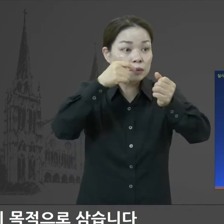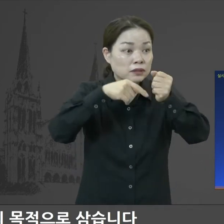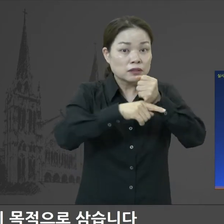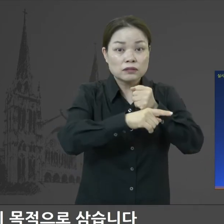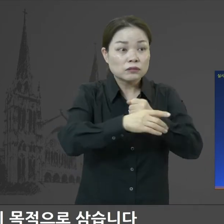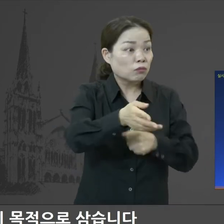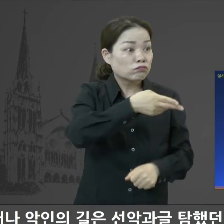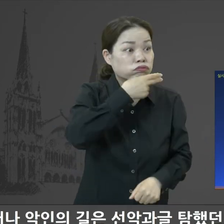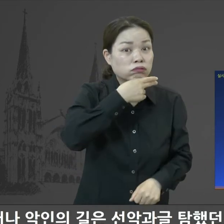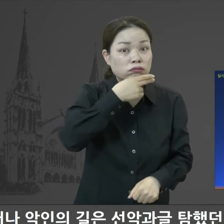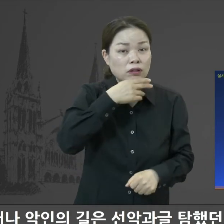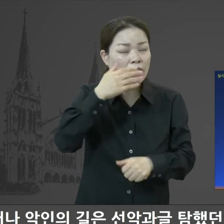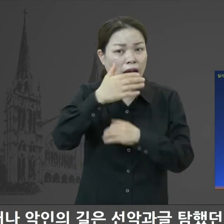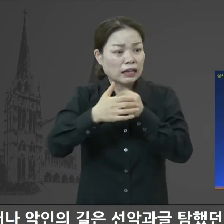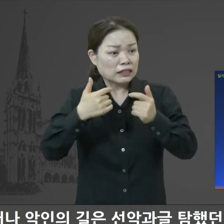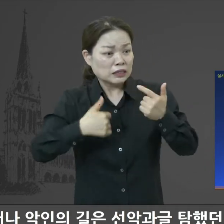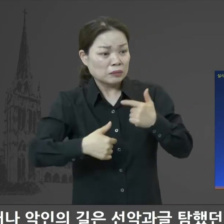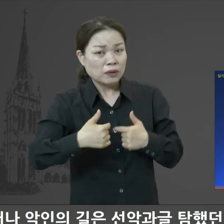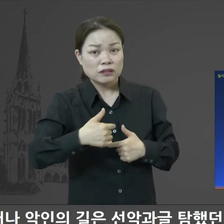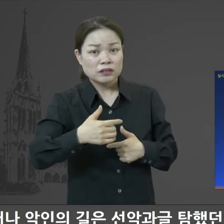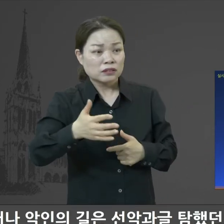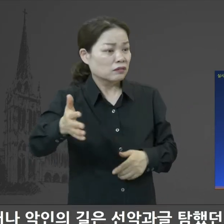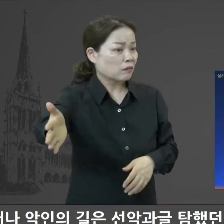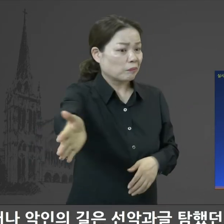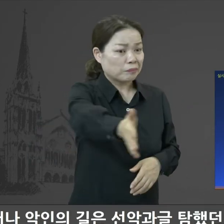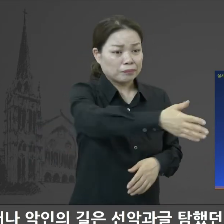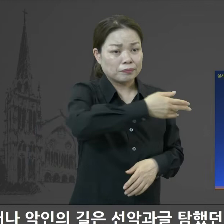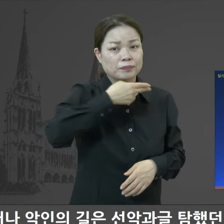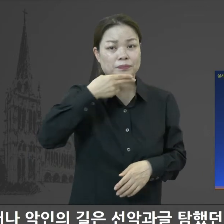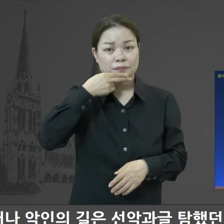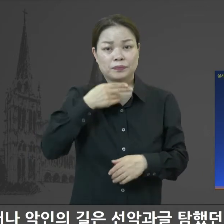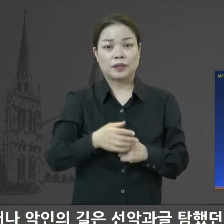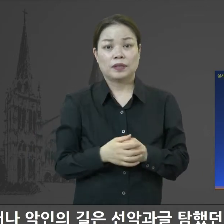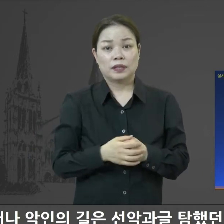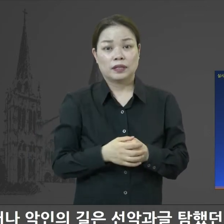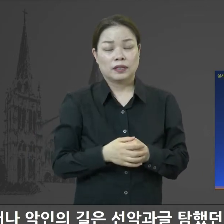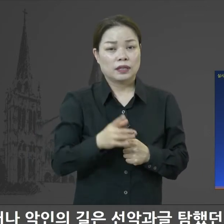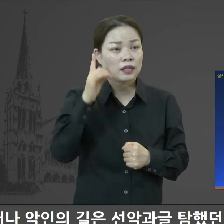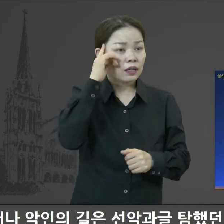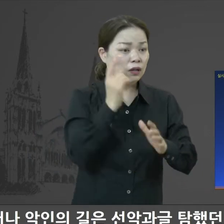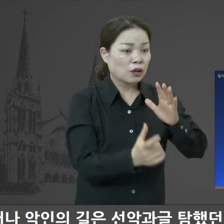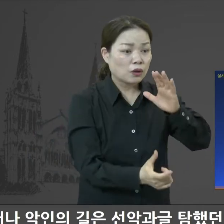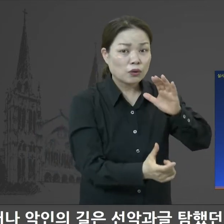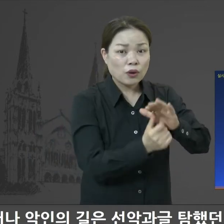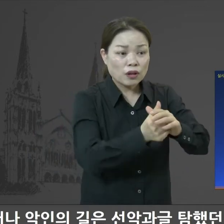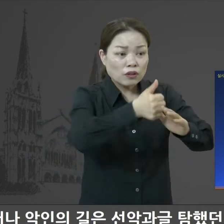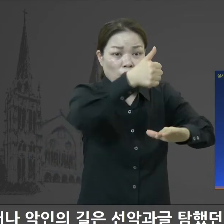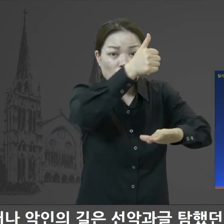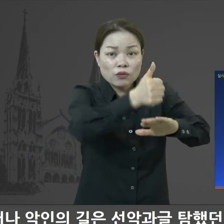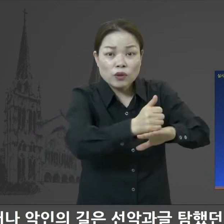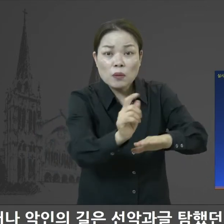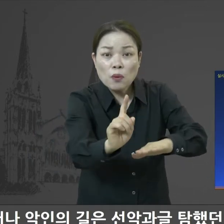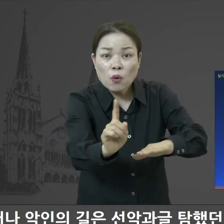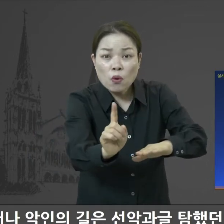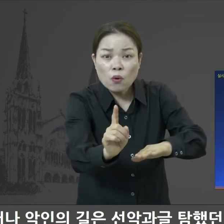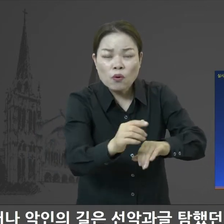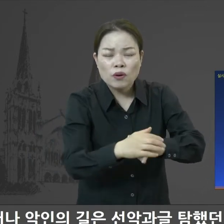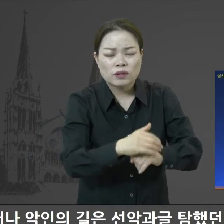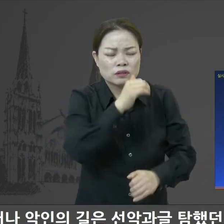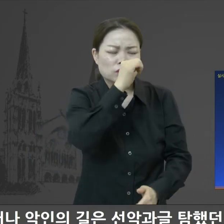보이지 않습니다. 하나님이 기뻐하시는 것들이 없습니다. 그 꾀의 결과물인 어떤 것만